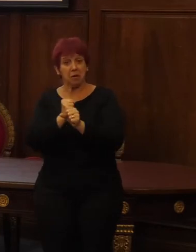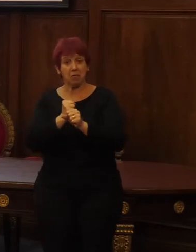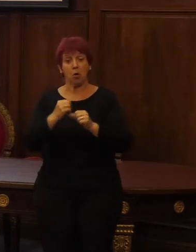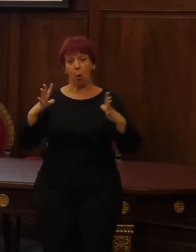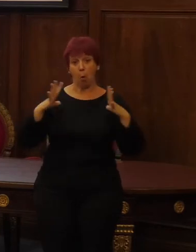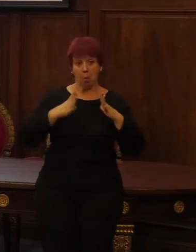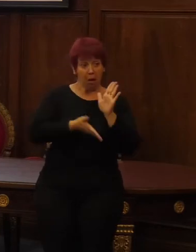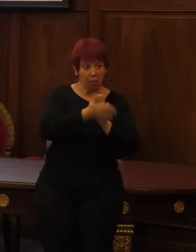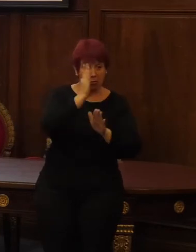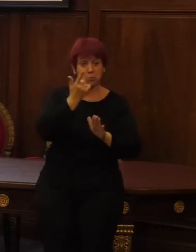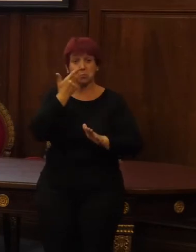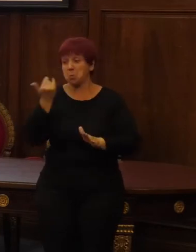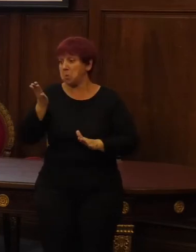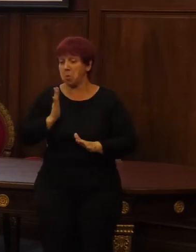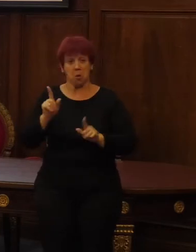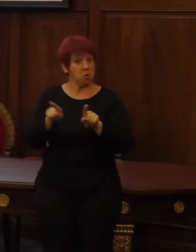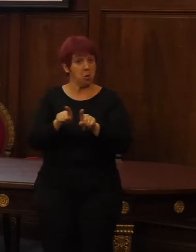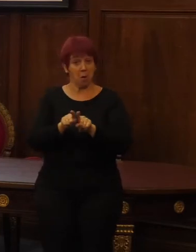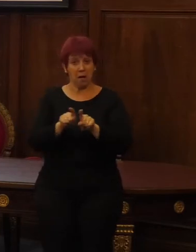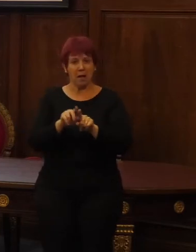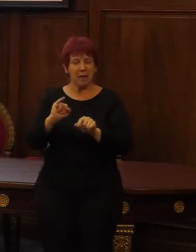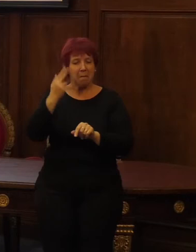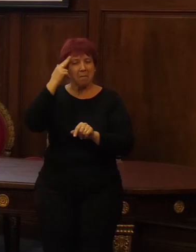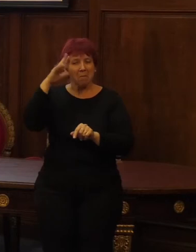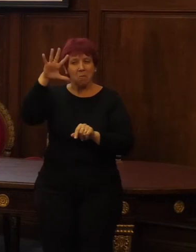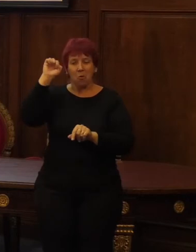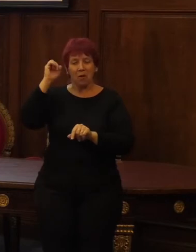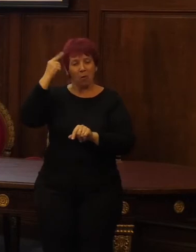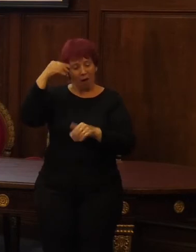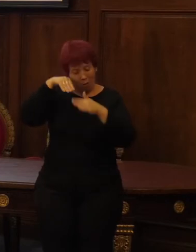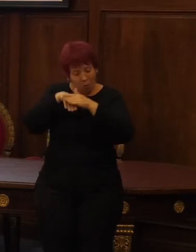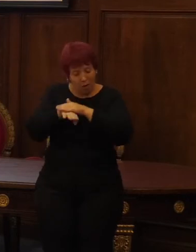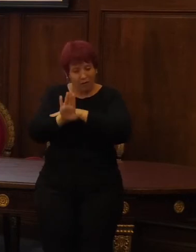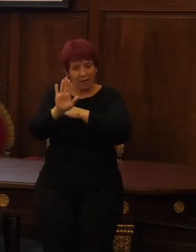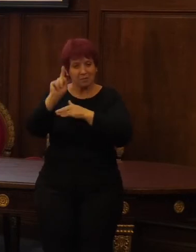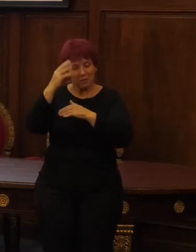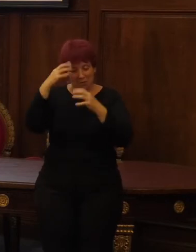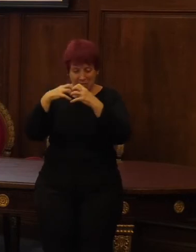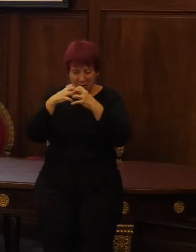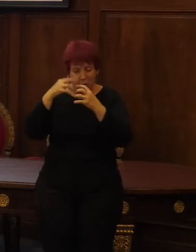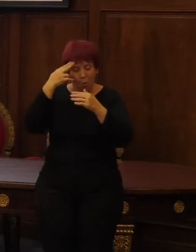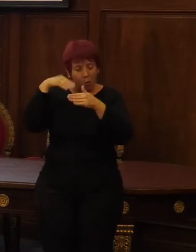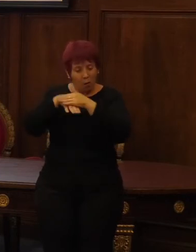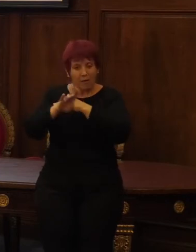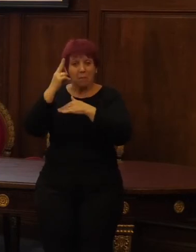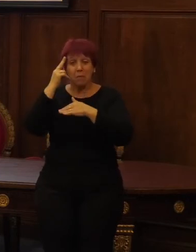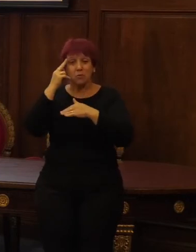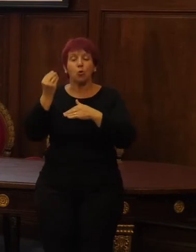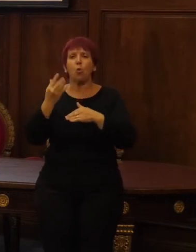y jubilados, los que tenemos guardados en la memoria, que no están, que es nuestro